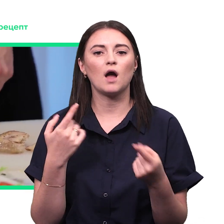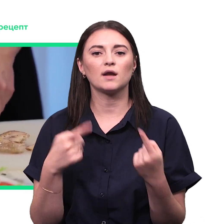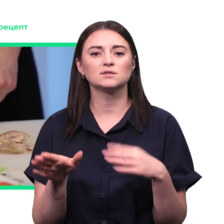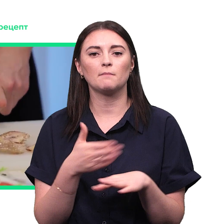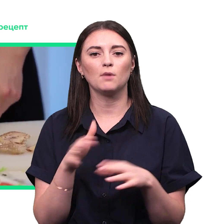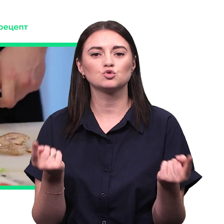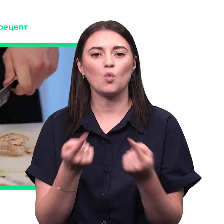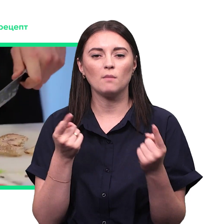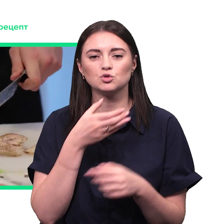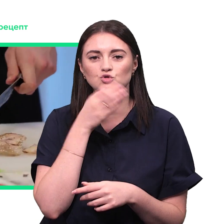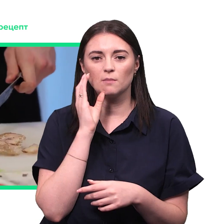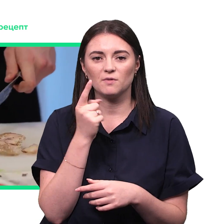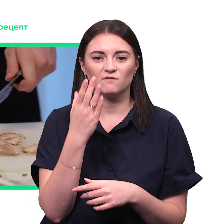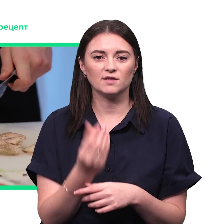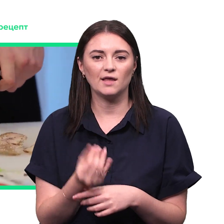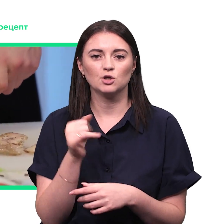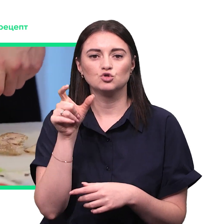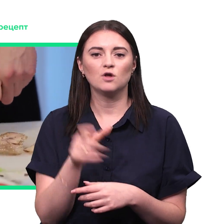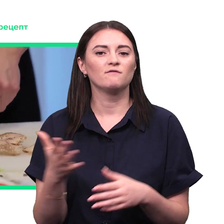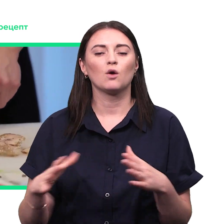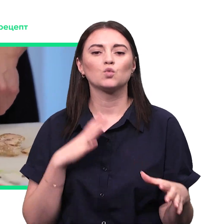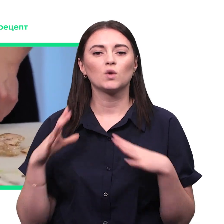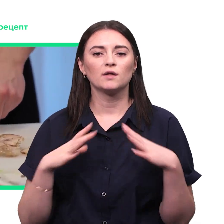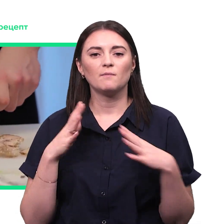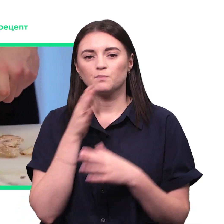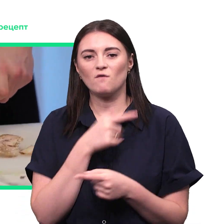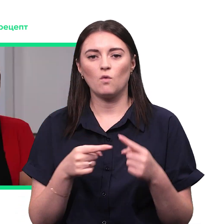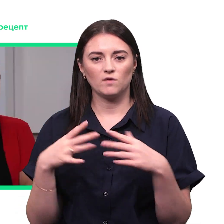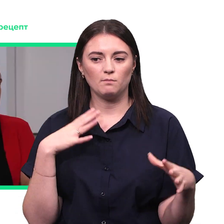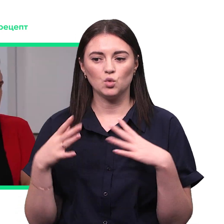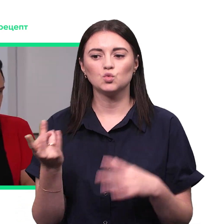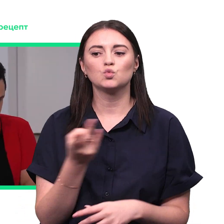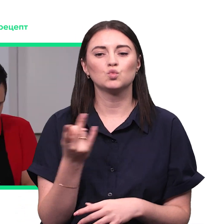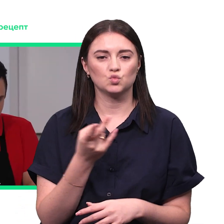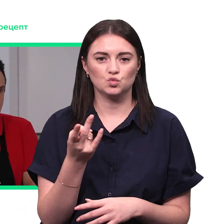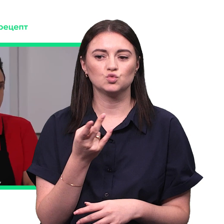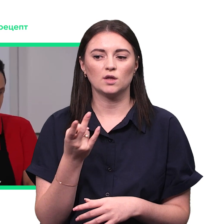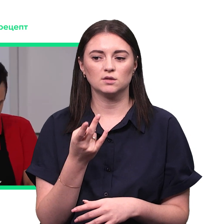между обычным питьем в день и человеком, который тренируется? Во время тренировки нужно